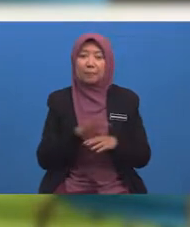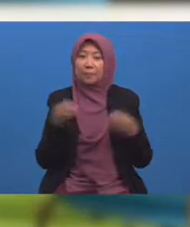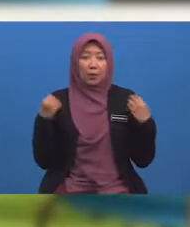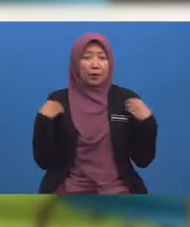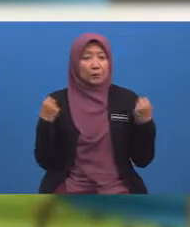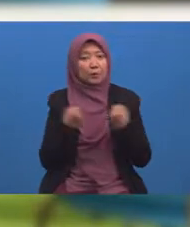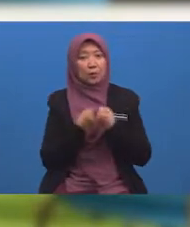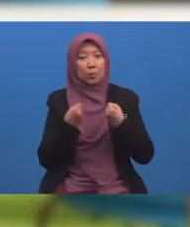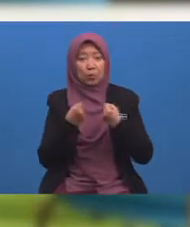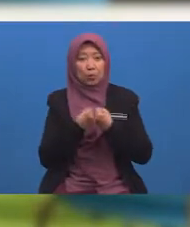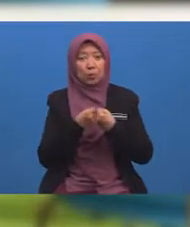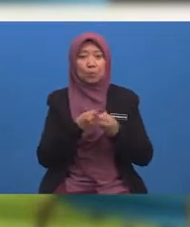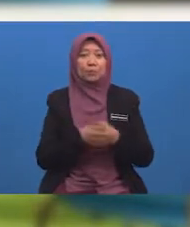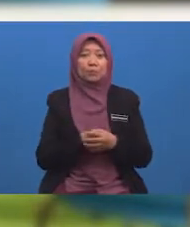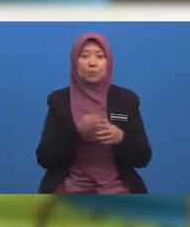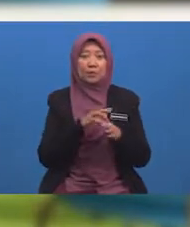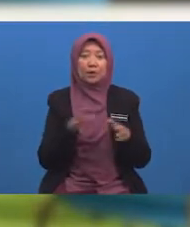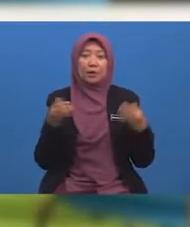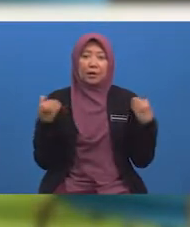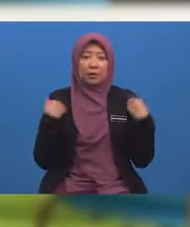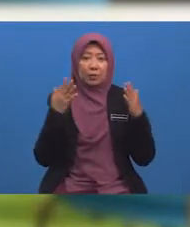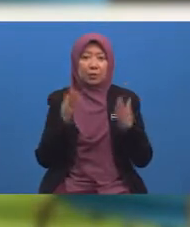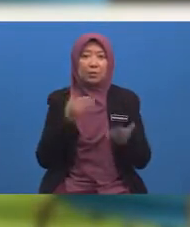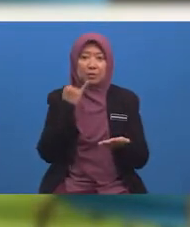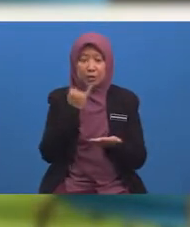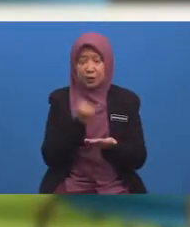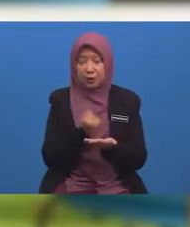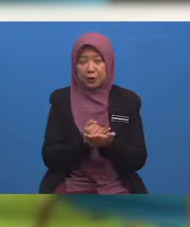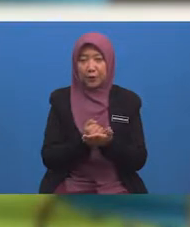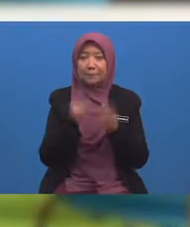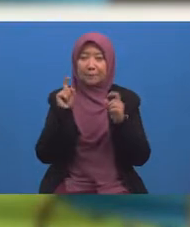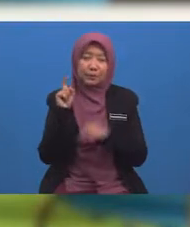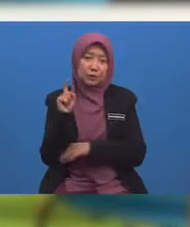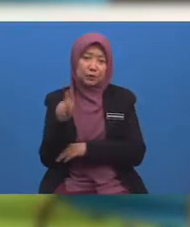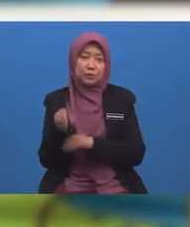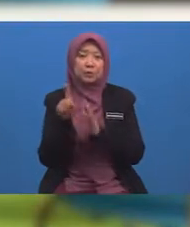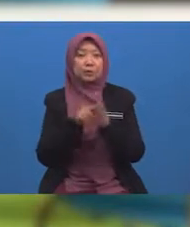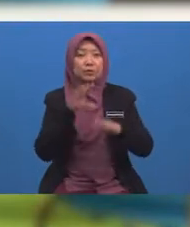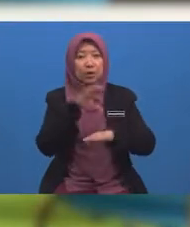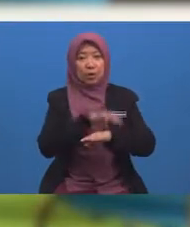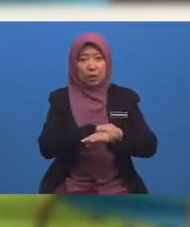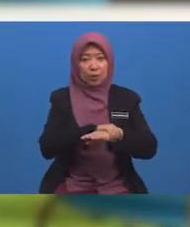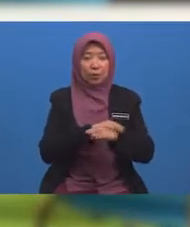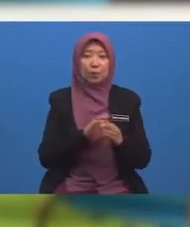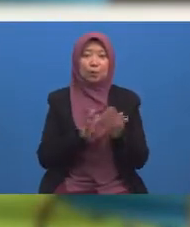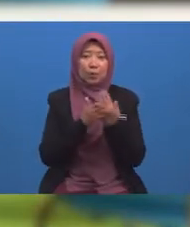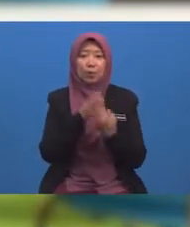pergaduhan, tiadalah orang yang jahat yang perlu ditangkap oleh polis. Betul tak?